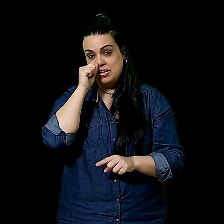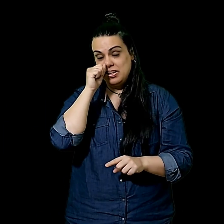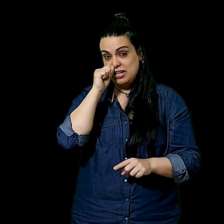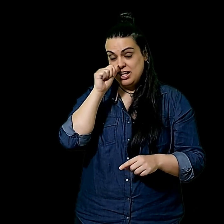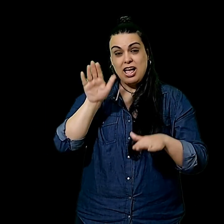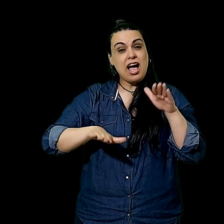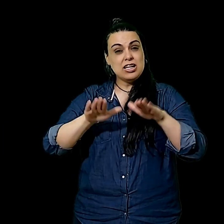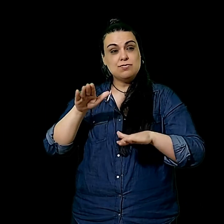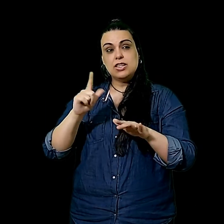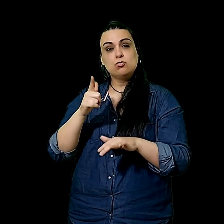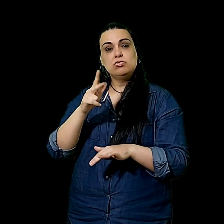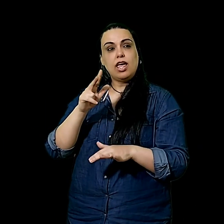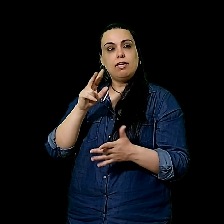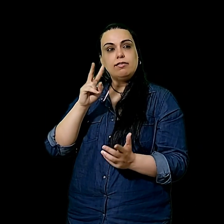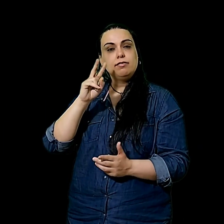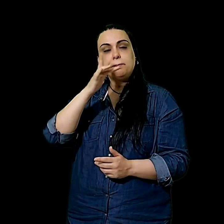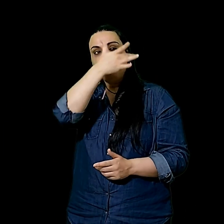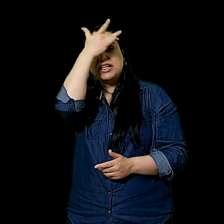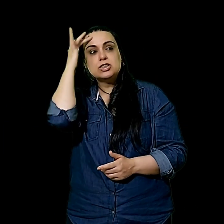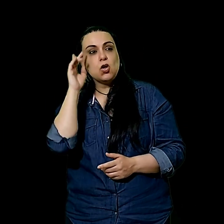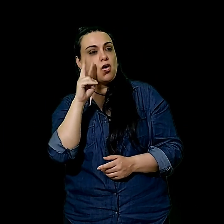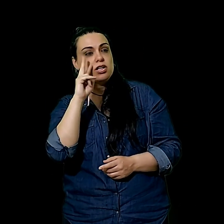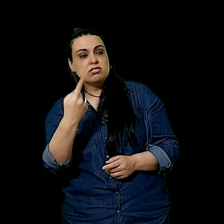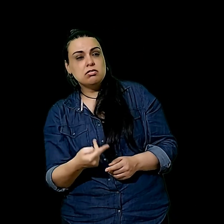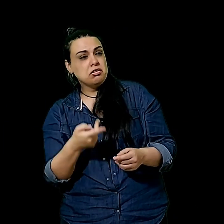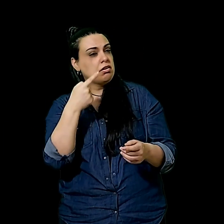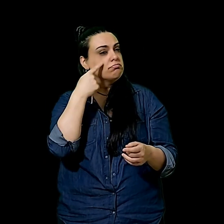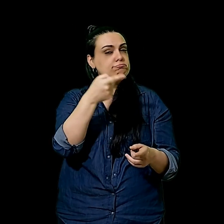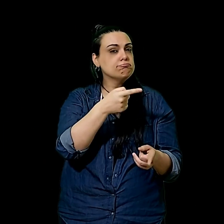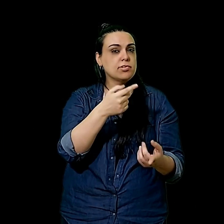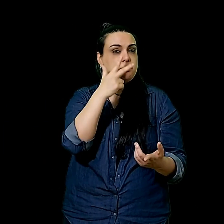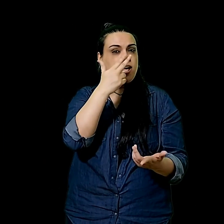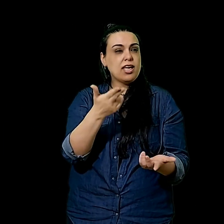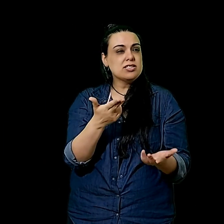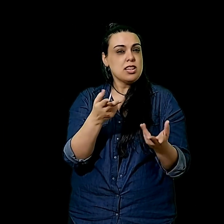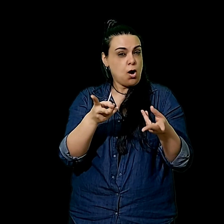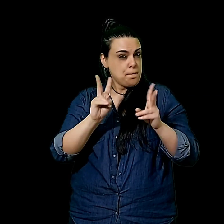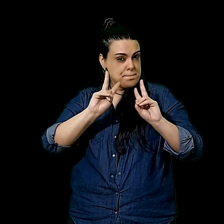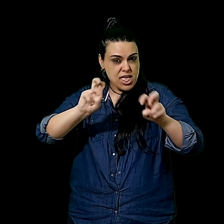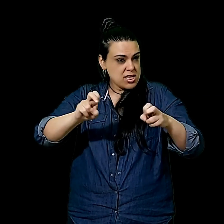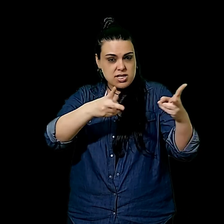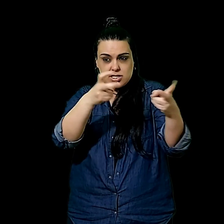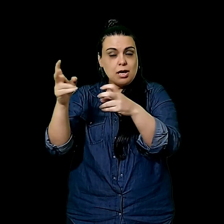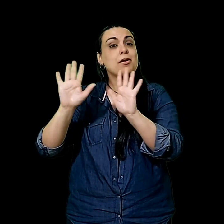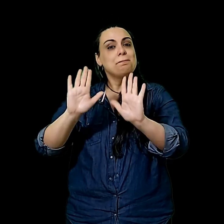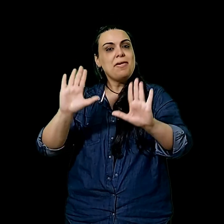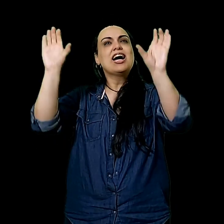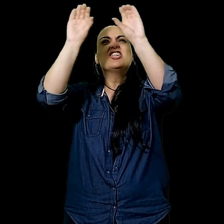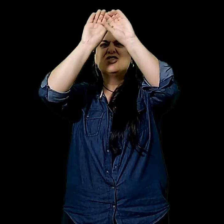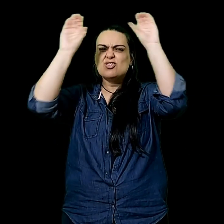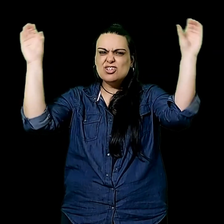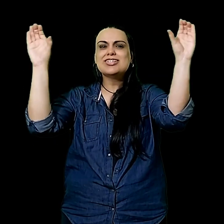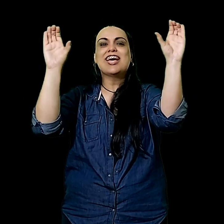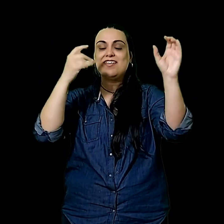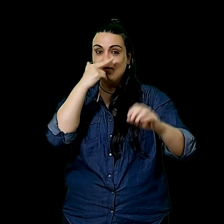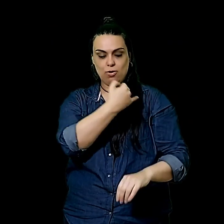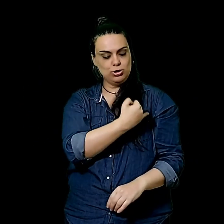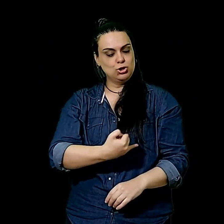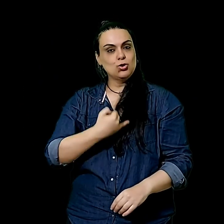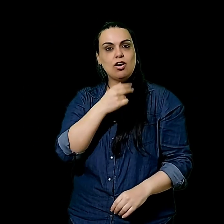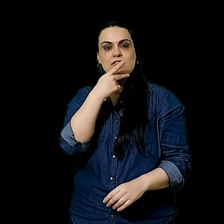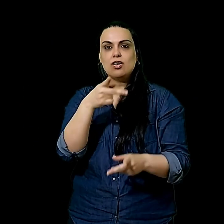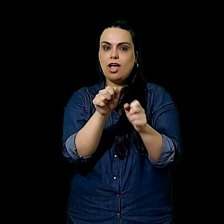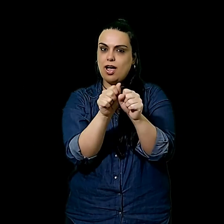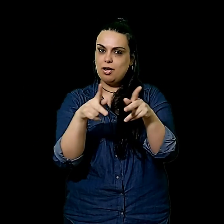não seja tão reconhecido na vida de pessoas, né, que identifiquem isso, isso se cumpre na eternidade, conforme disse João